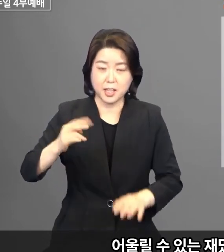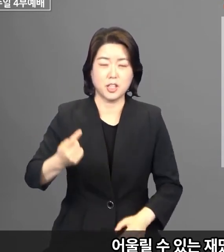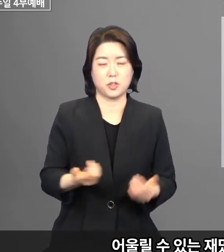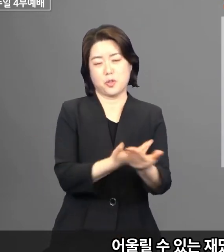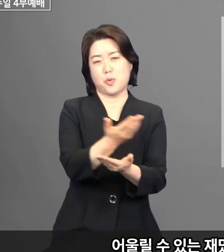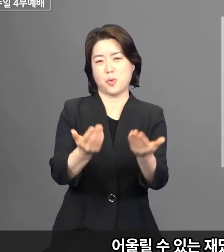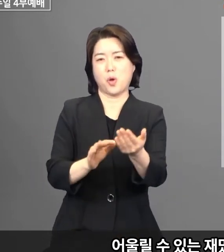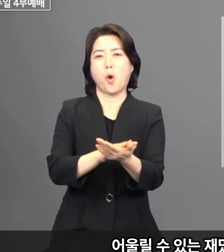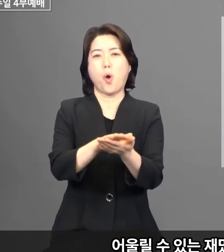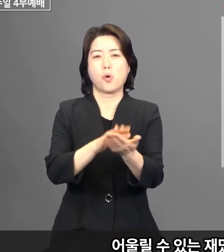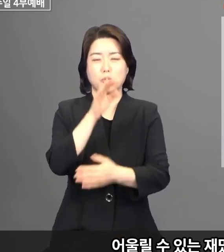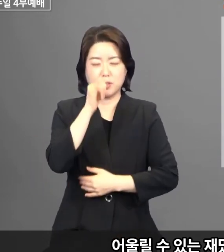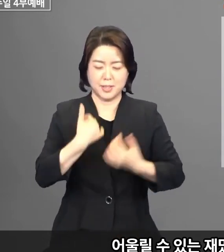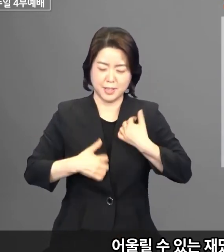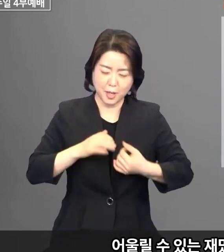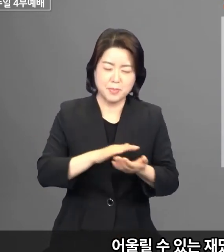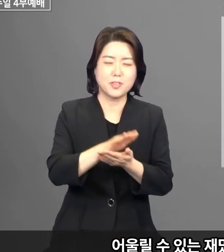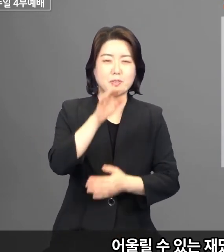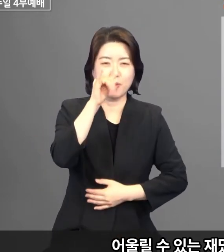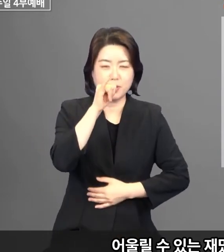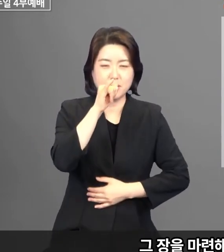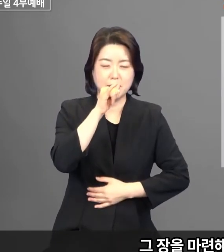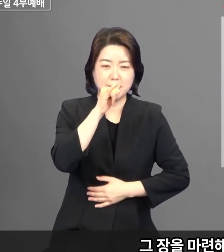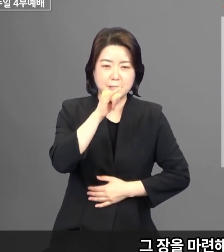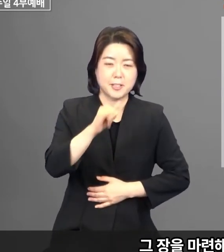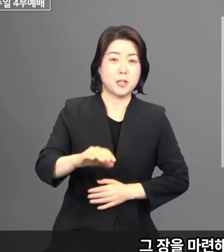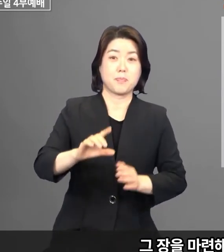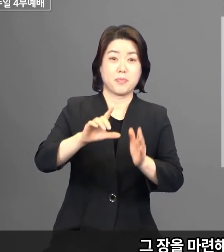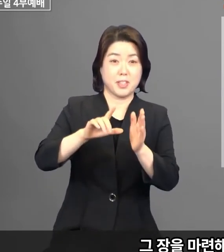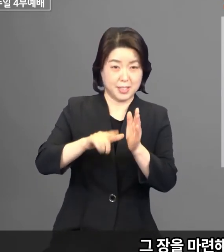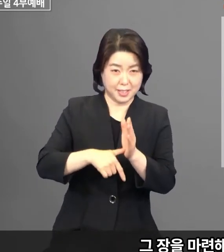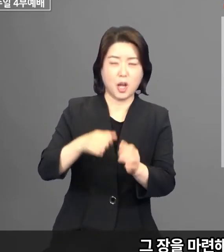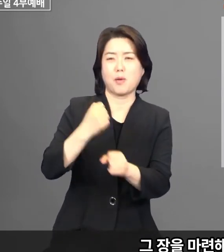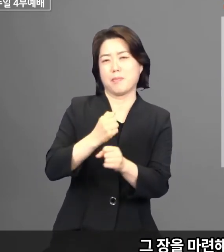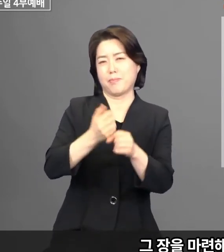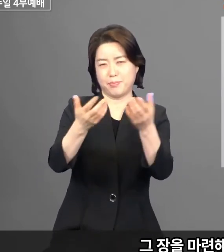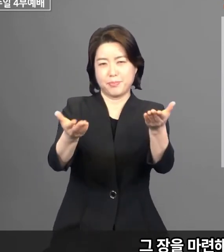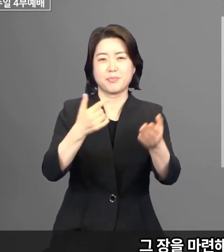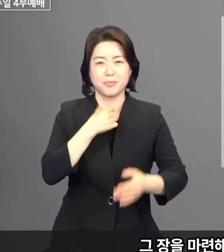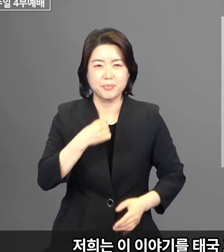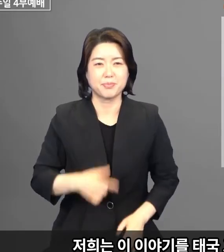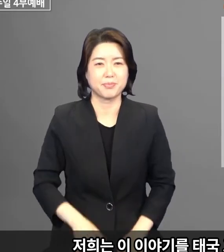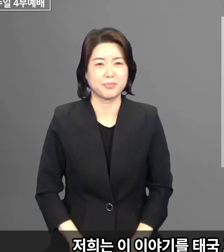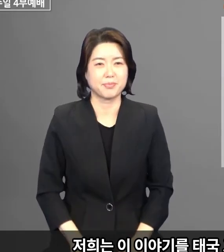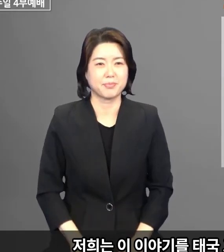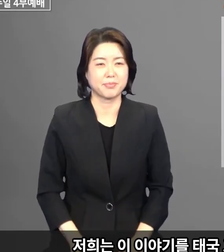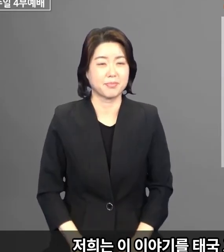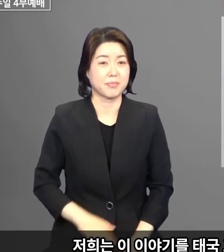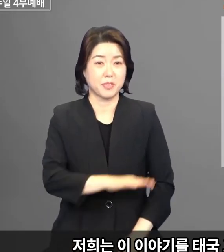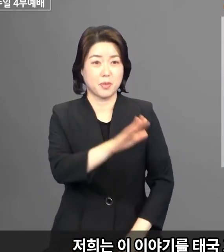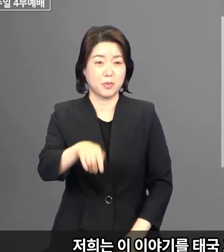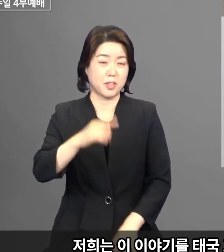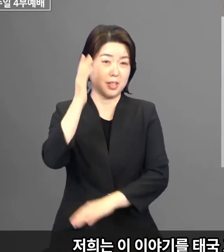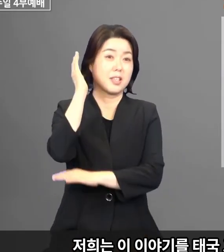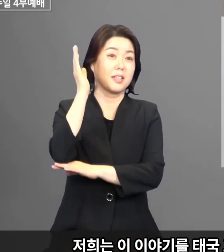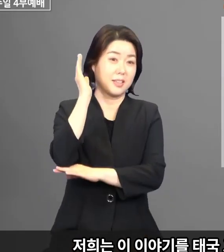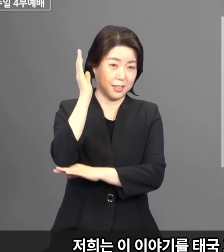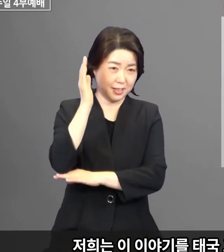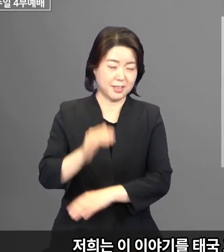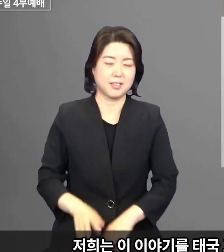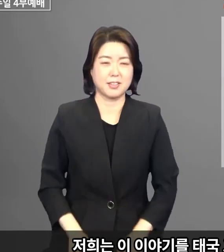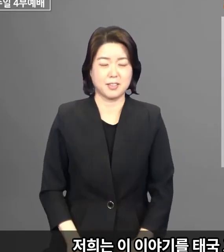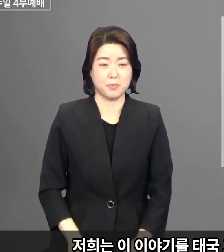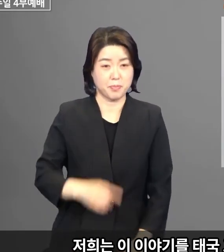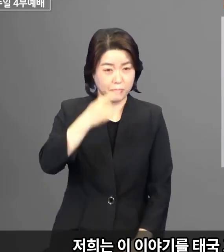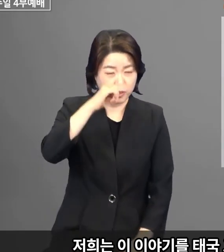어울릴 수 있는, 재밌게 놀 수 있는 그 장을 마련해 드리겠습니다. 저희는 이 이야기를